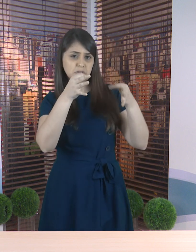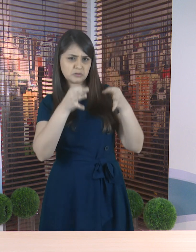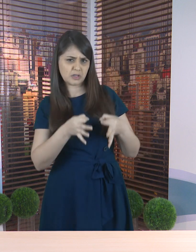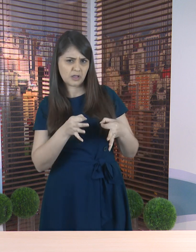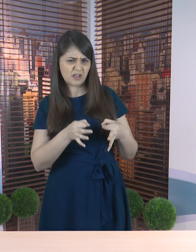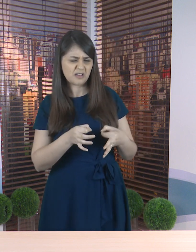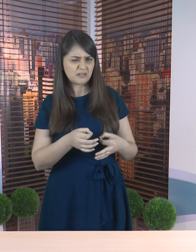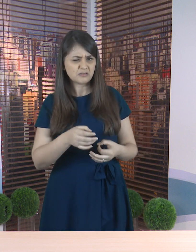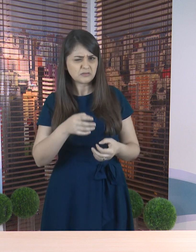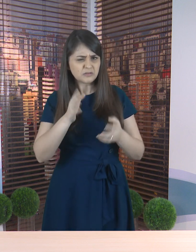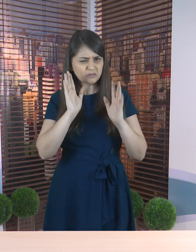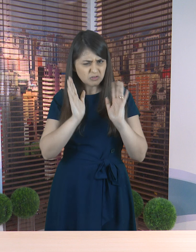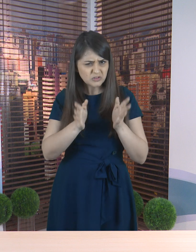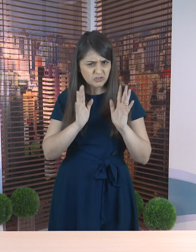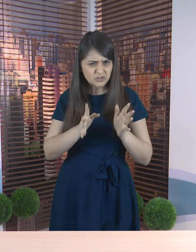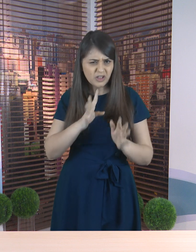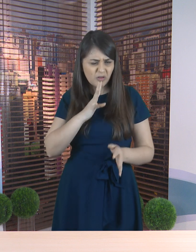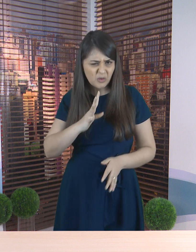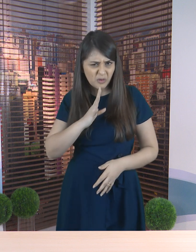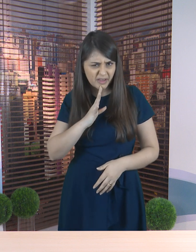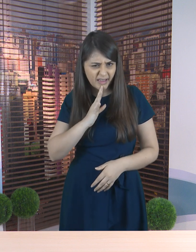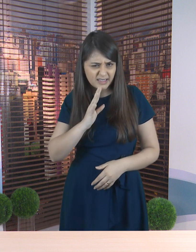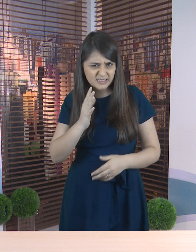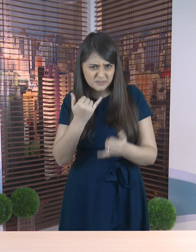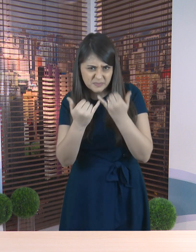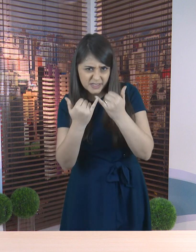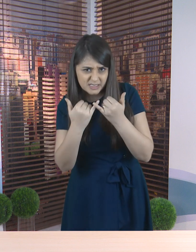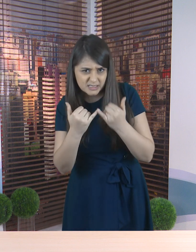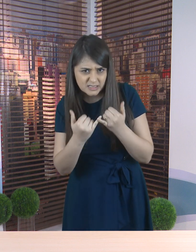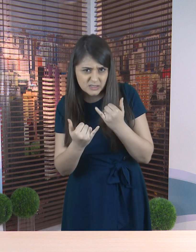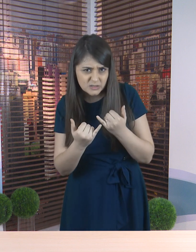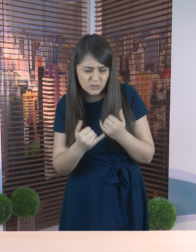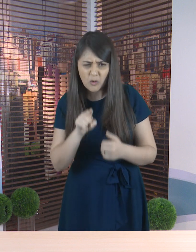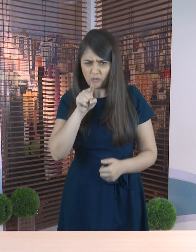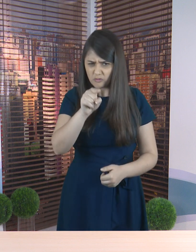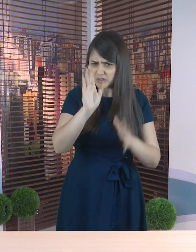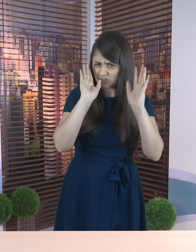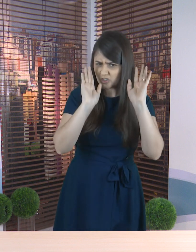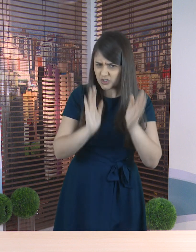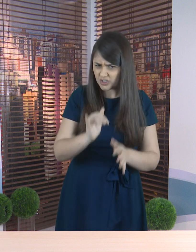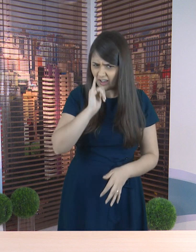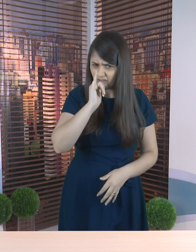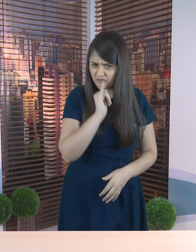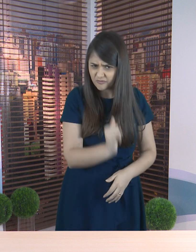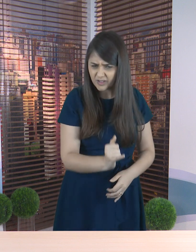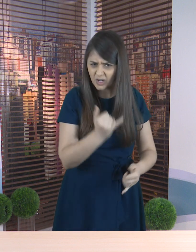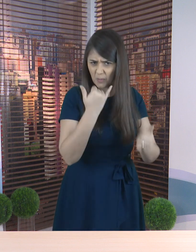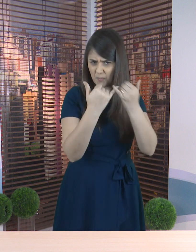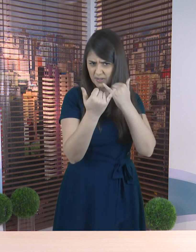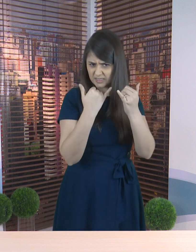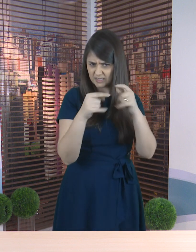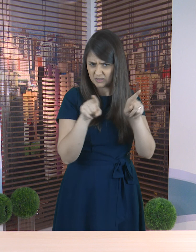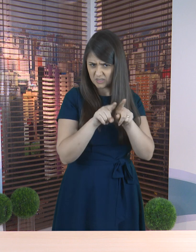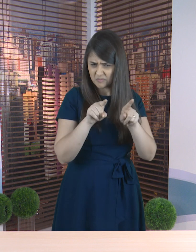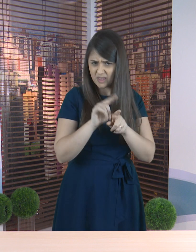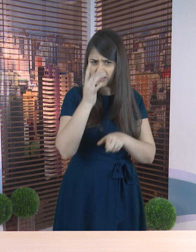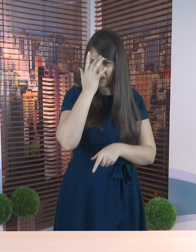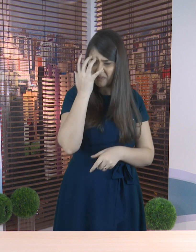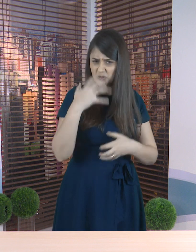aflito? Bem, mas a reflexão continua. É possível negociar com Deus? Zofar